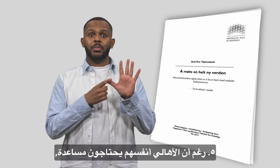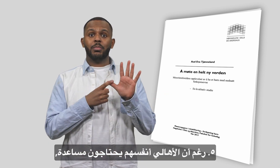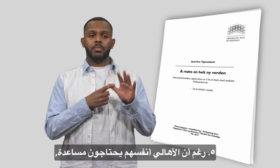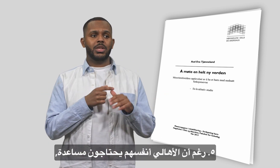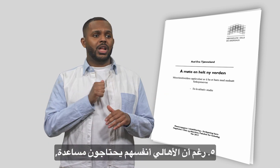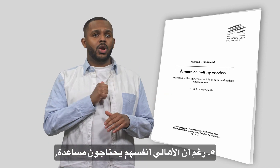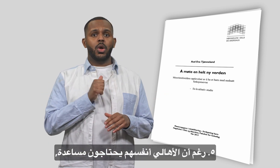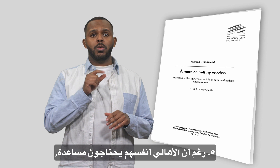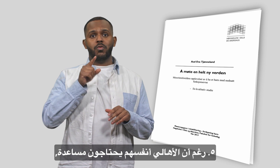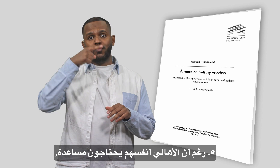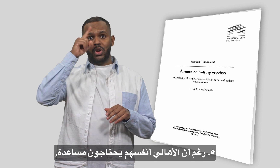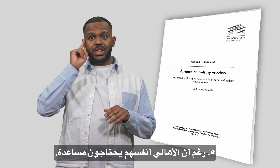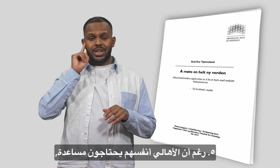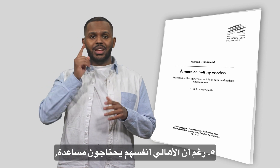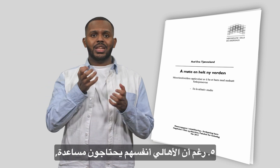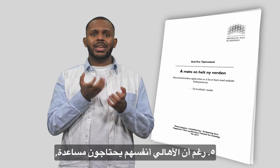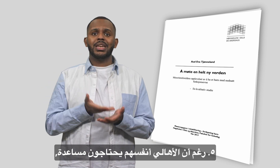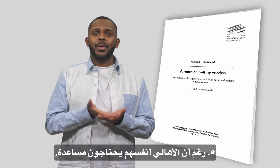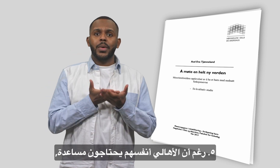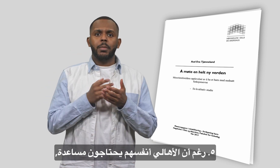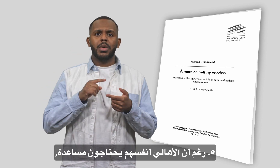خامساً، رغم أن الأهالي أنفسهم يحتاجون مساعدة،